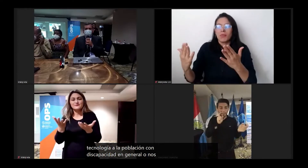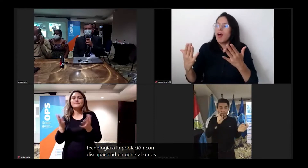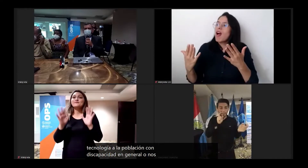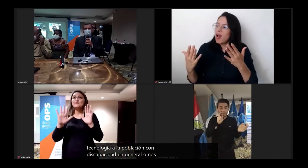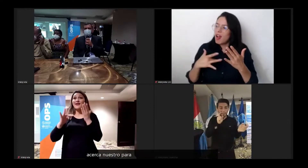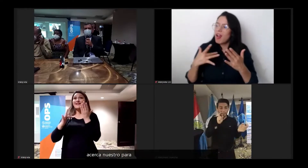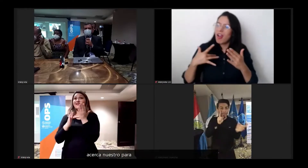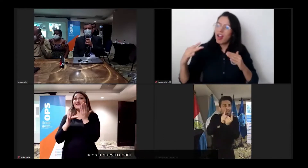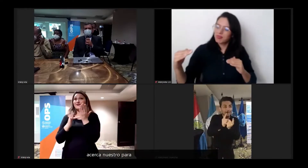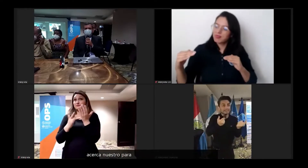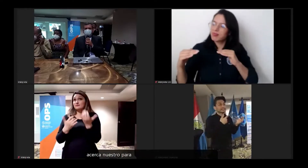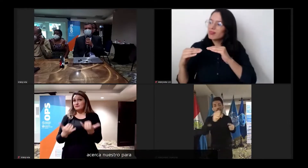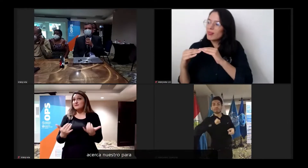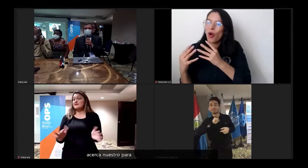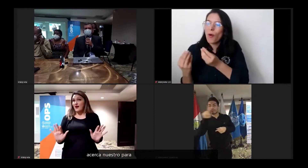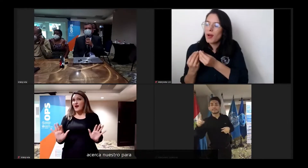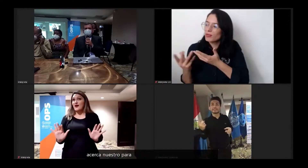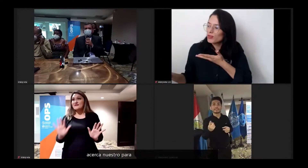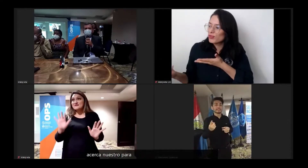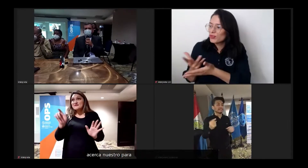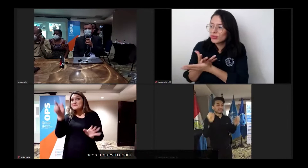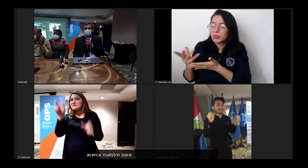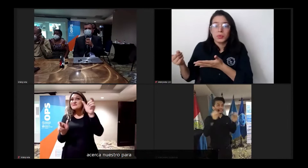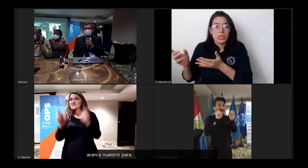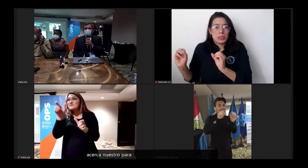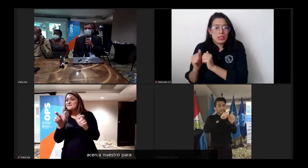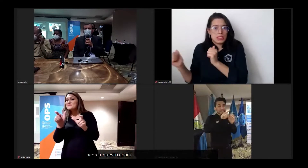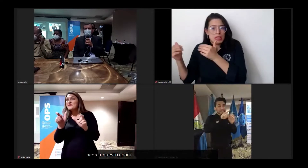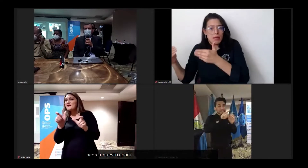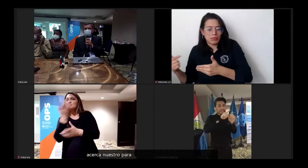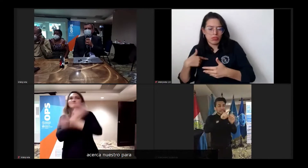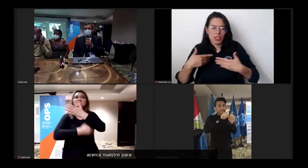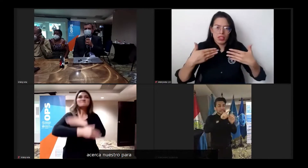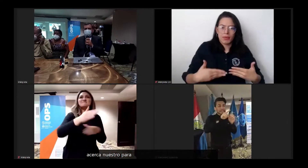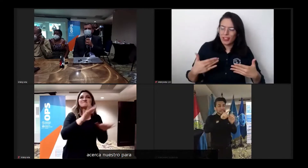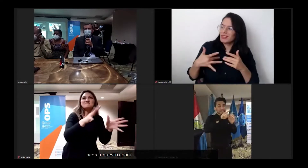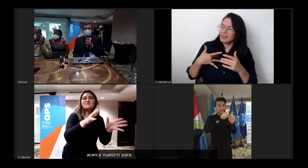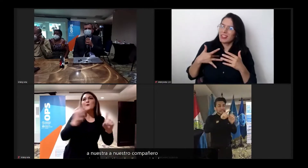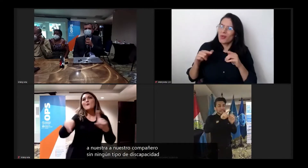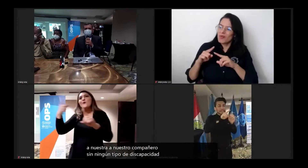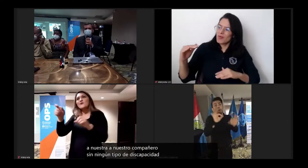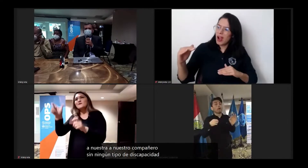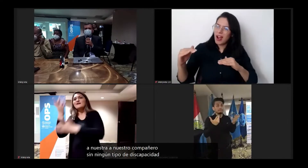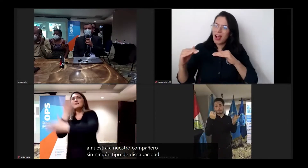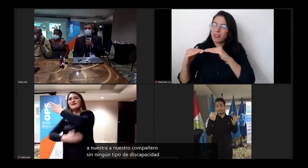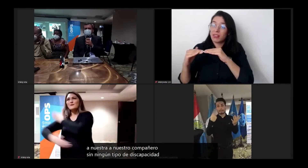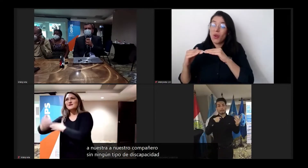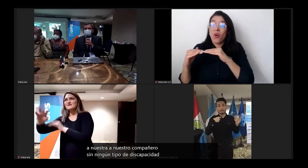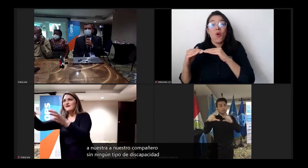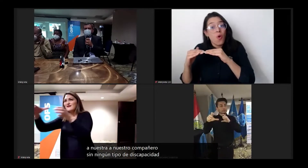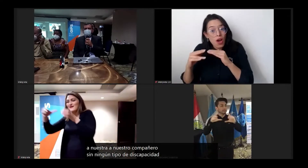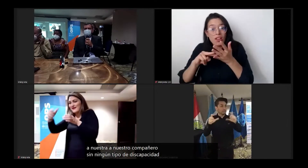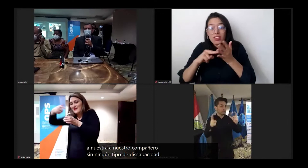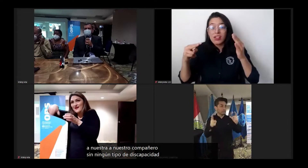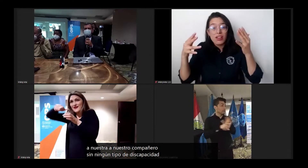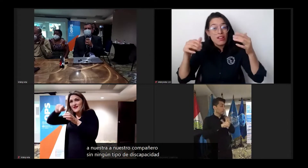a nuestro compañero sin ningún tipo de discapacidad, o nos abre una gran brecha. Si esa información